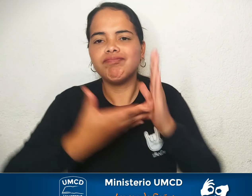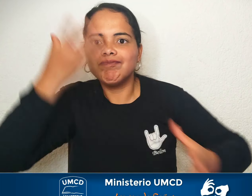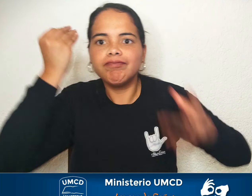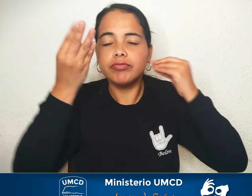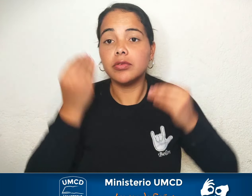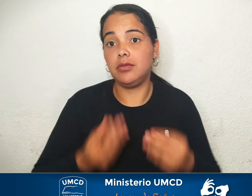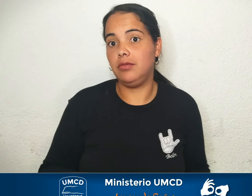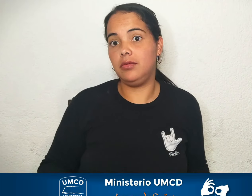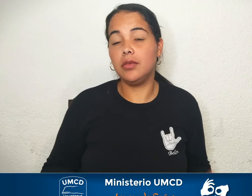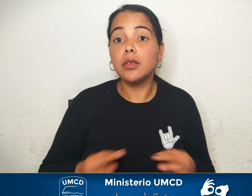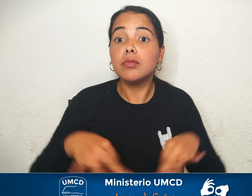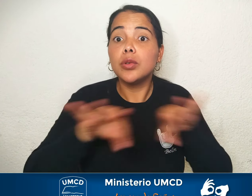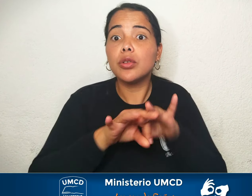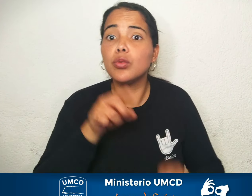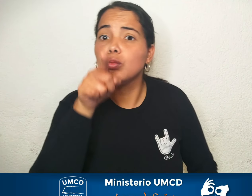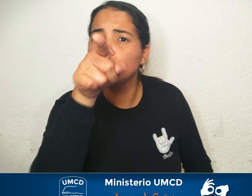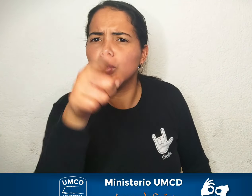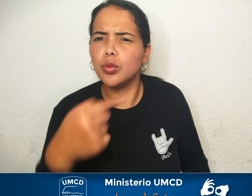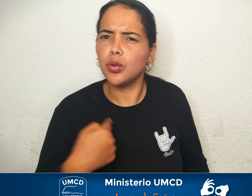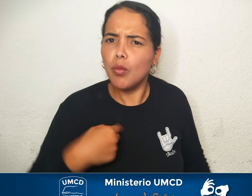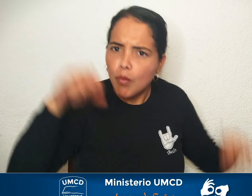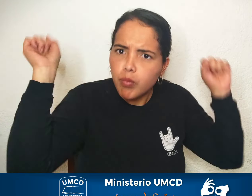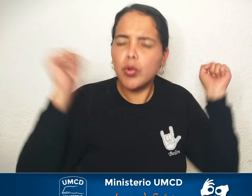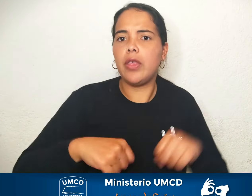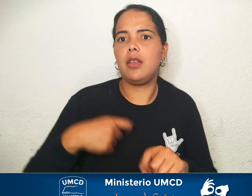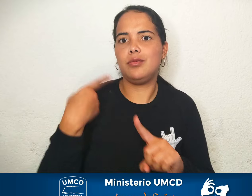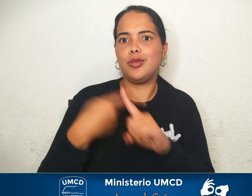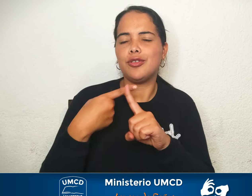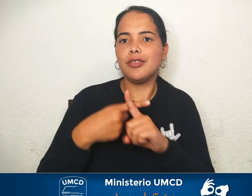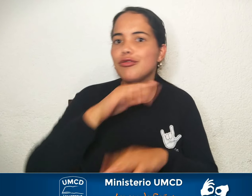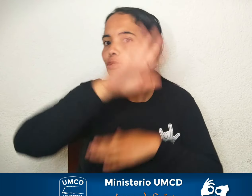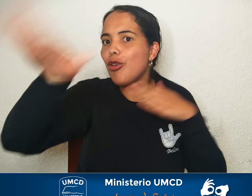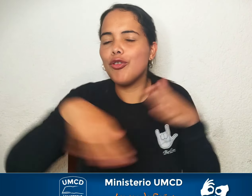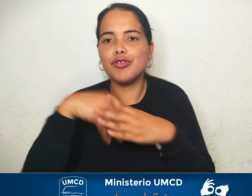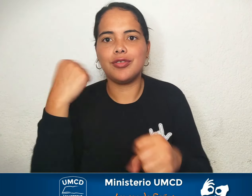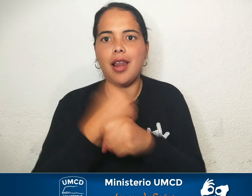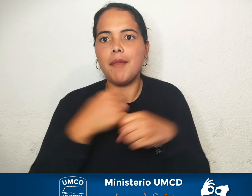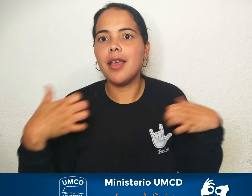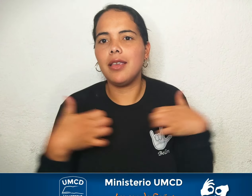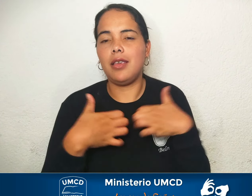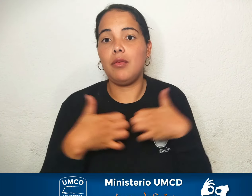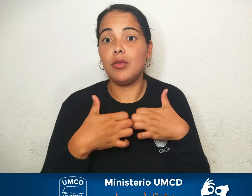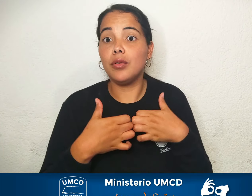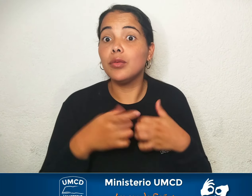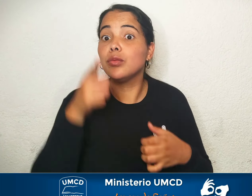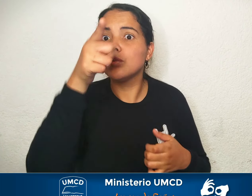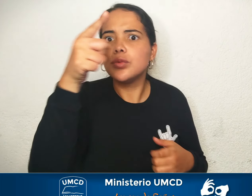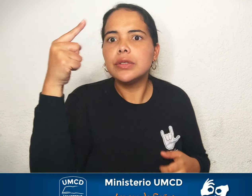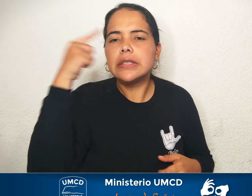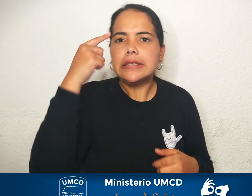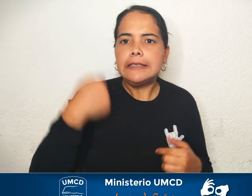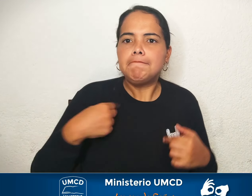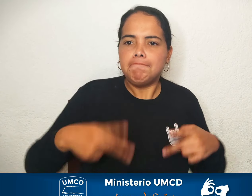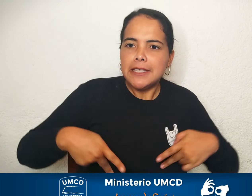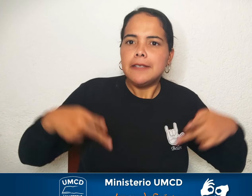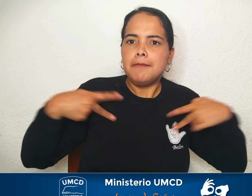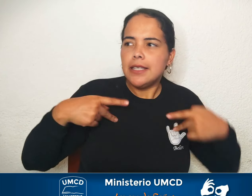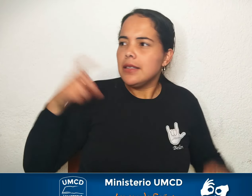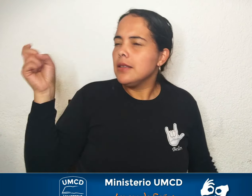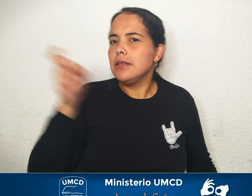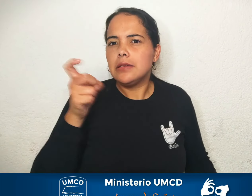Jesús. Entonces, usted y yo somos partícipes. Pero al mismo tiempo nosotros podemos ver en nuestra propia